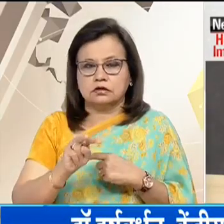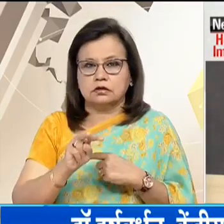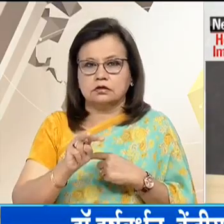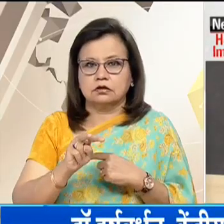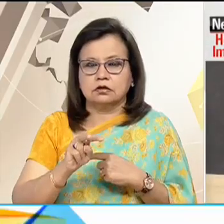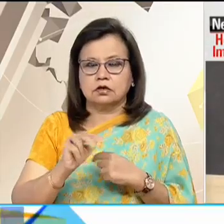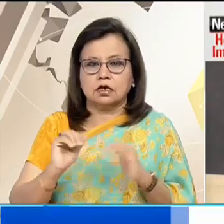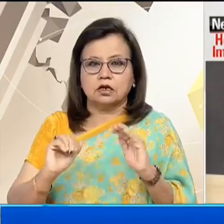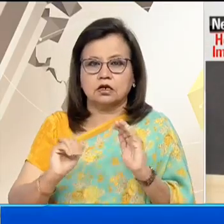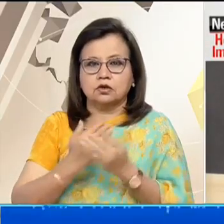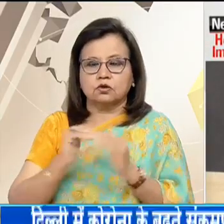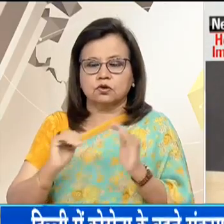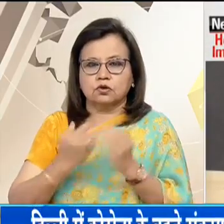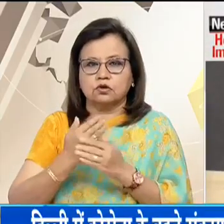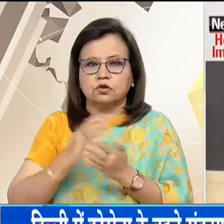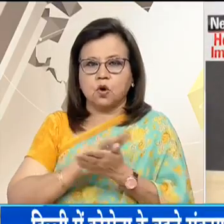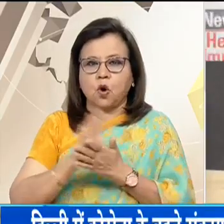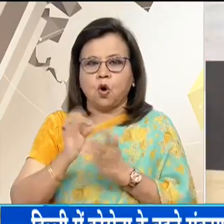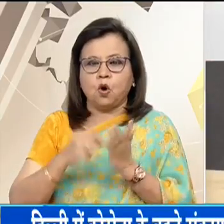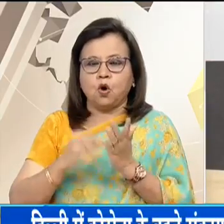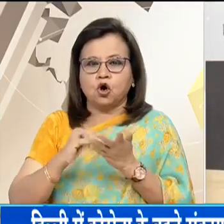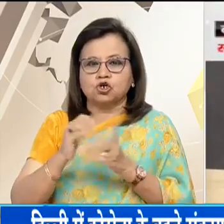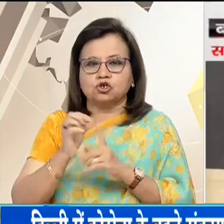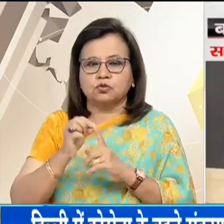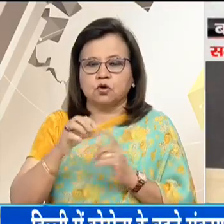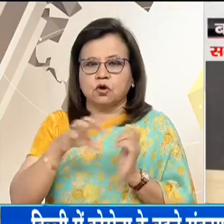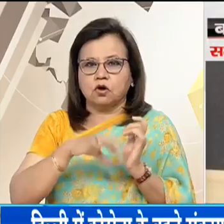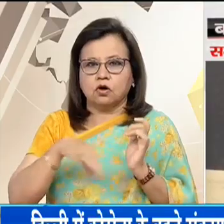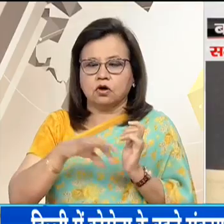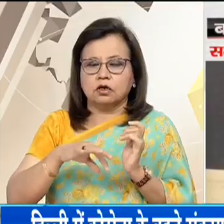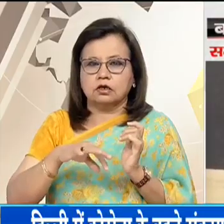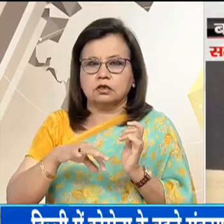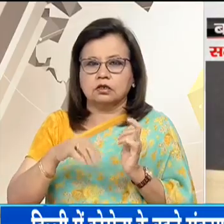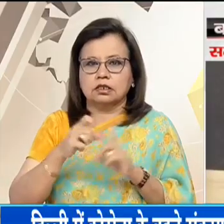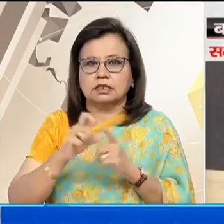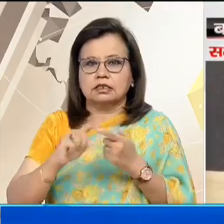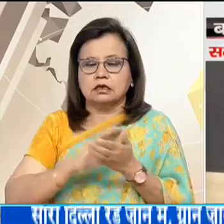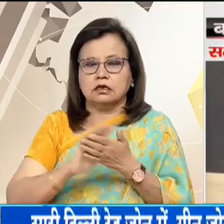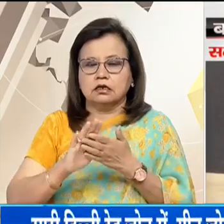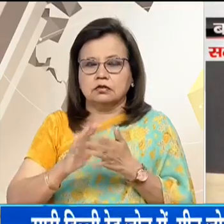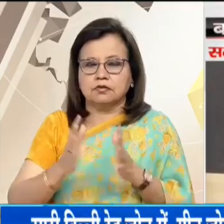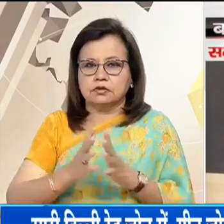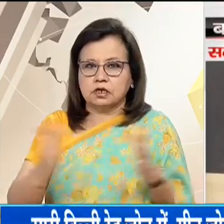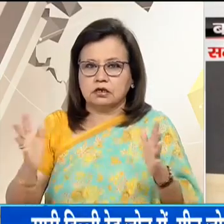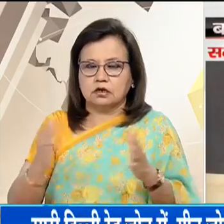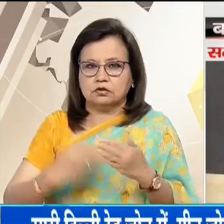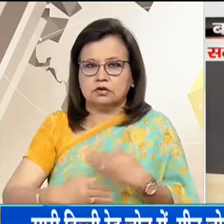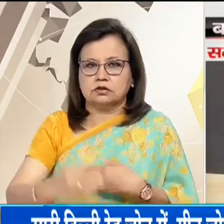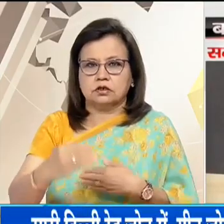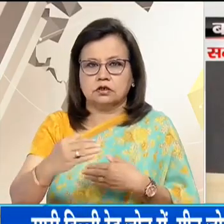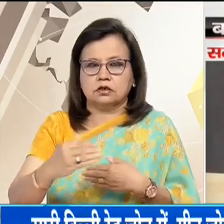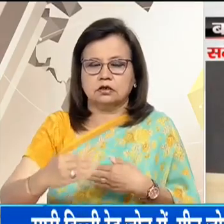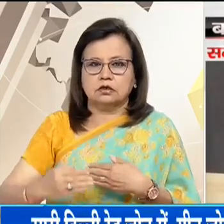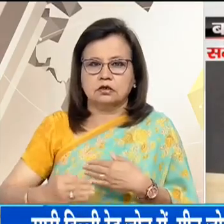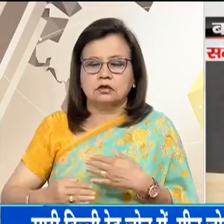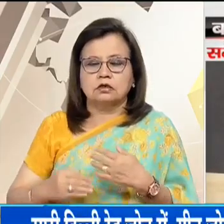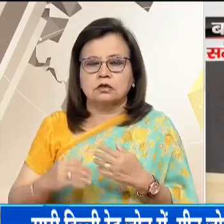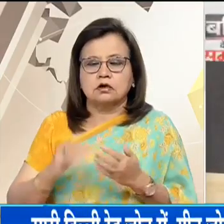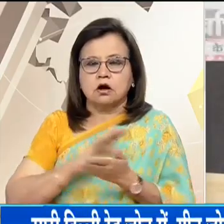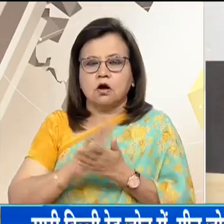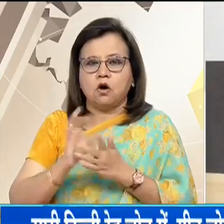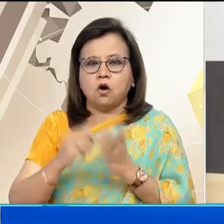नए नए हॉट स्पोर्स जो है वो दिल्ली में द्वलब होते जाते हैं हर रोज